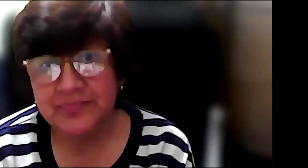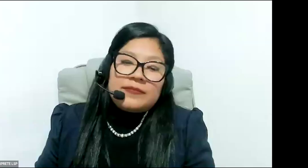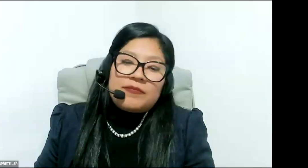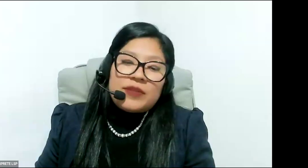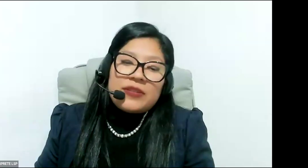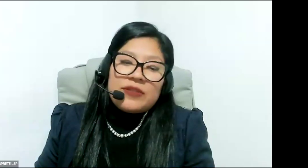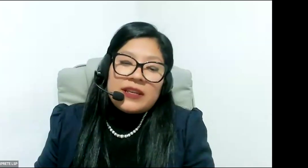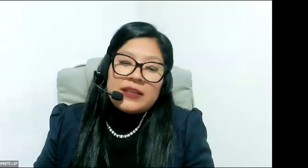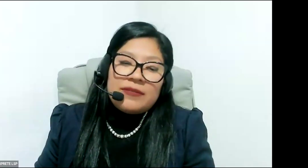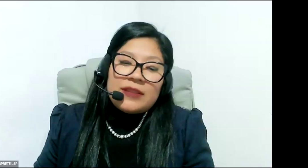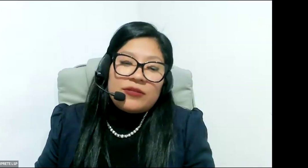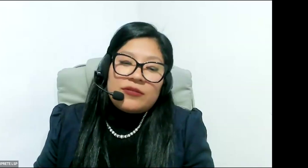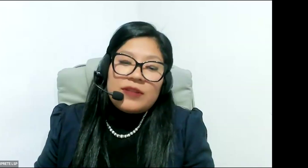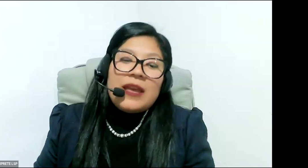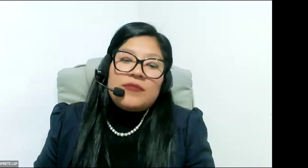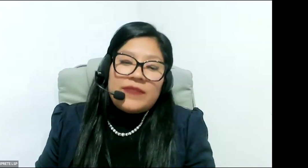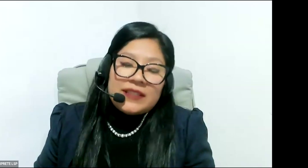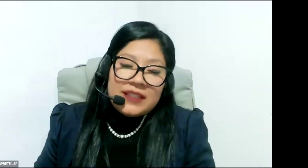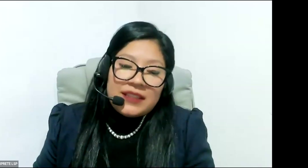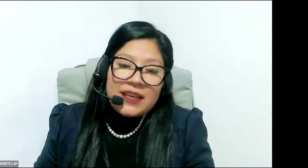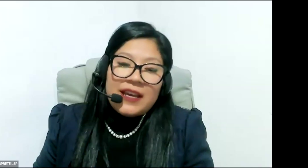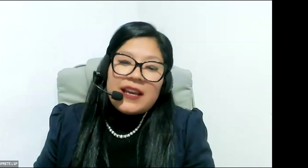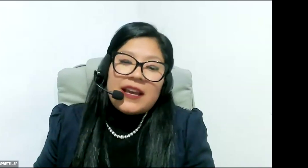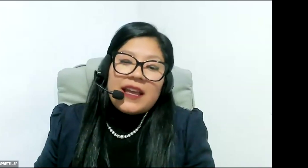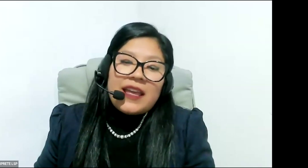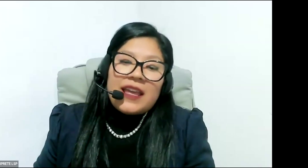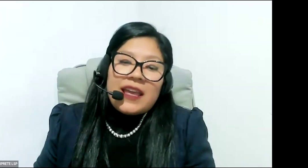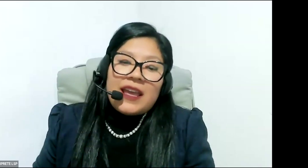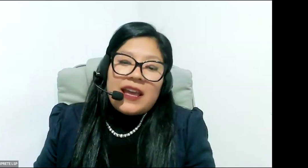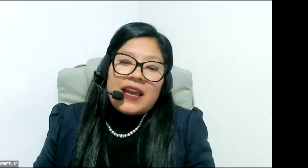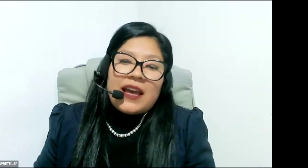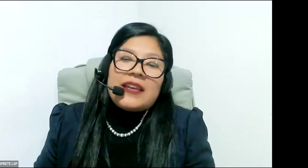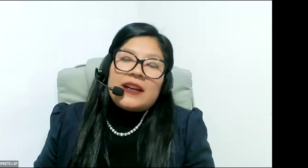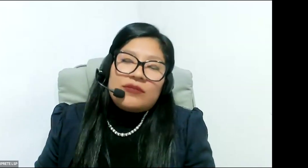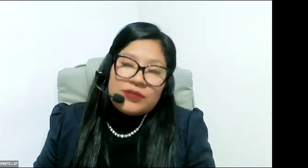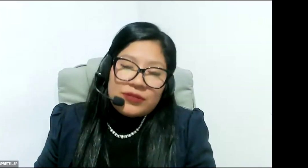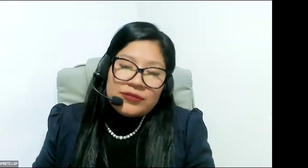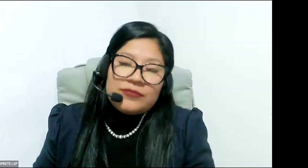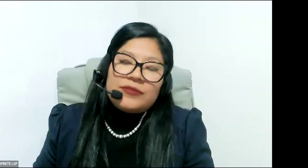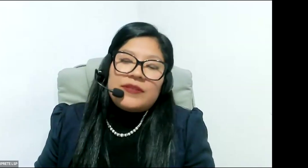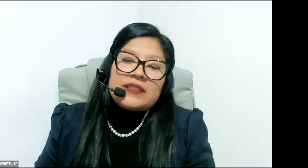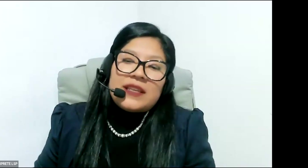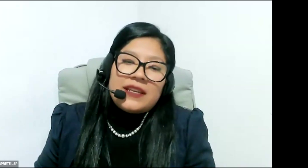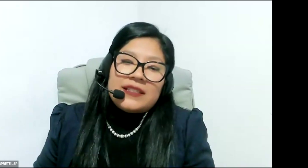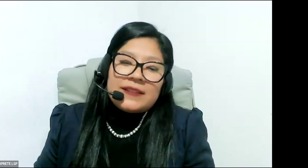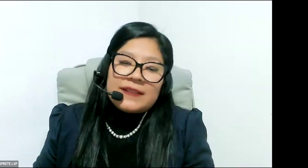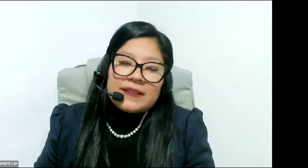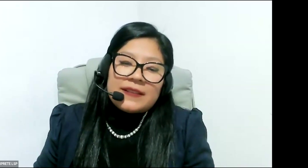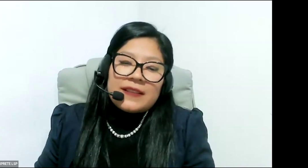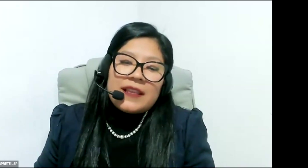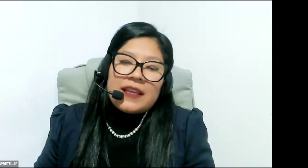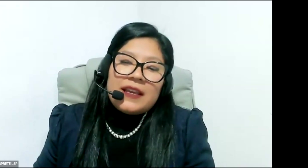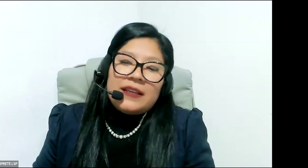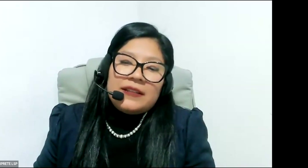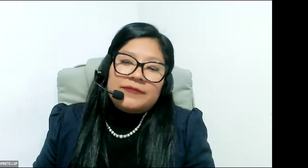cinco pueden ayudar escribiendo No muy bien Cintia ayacucho muy bien